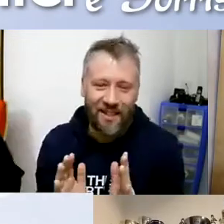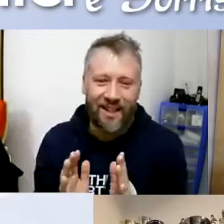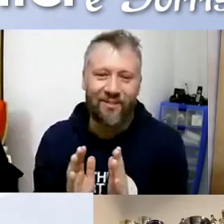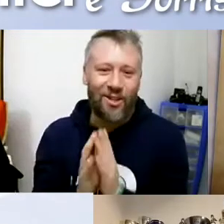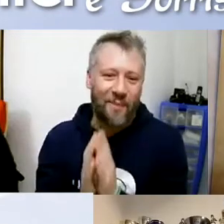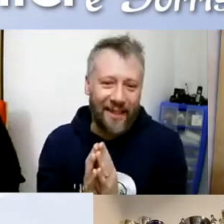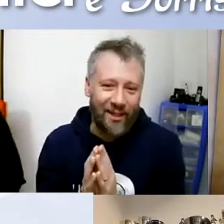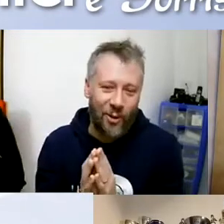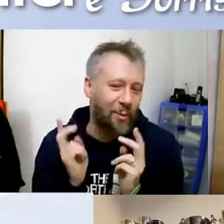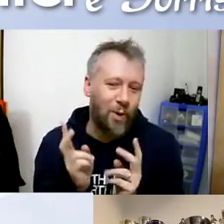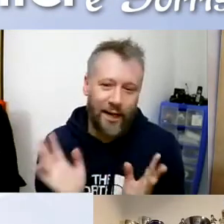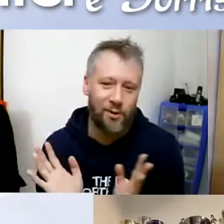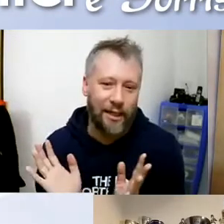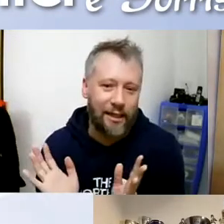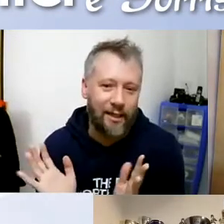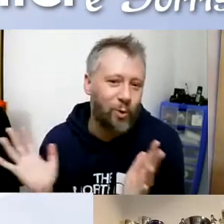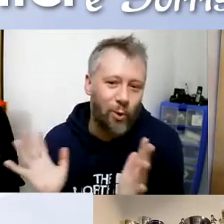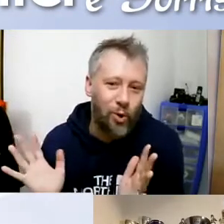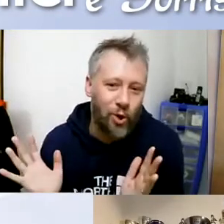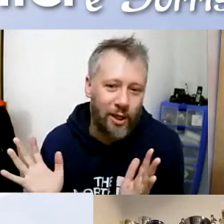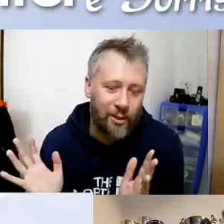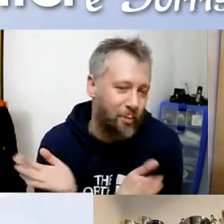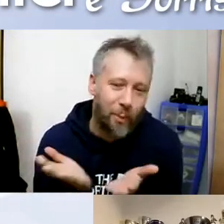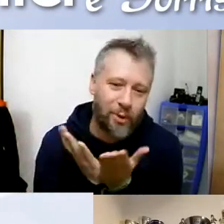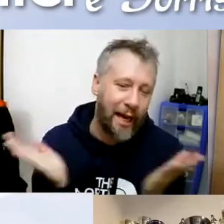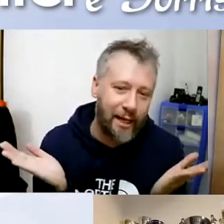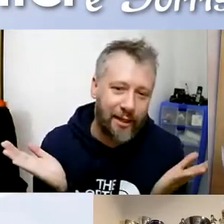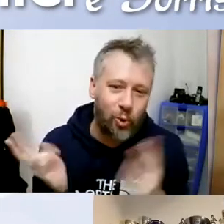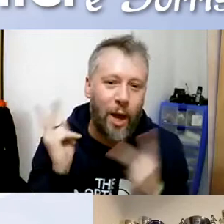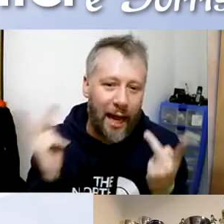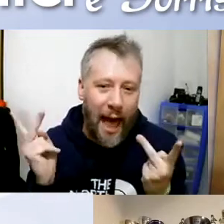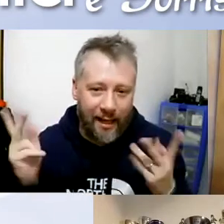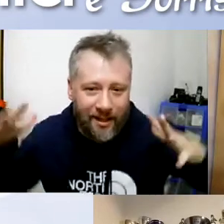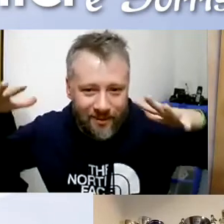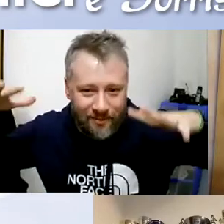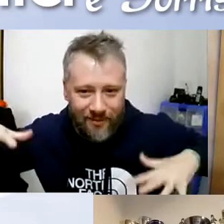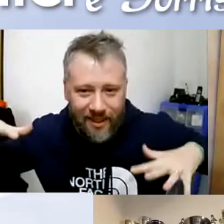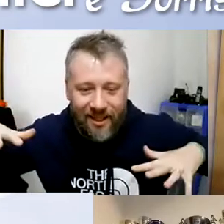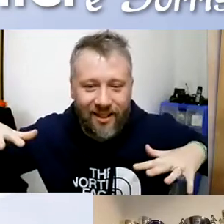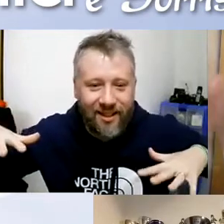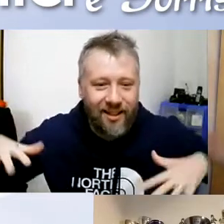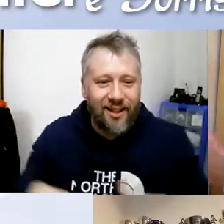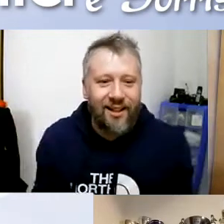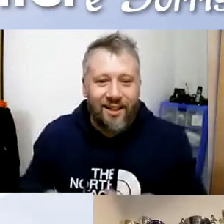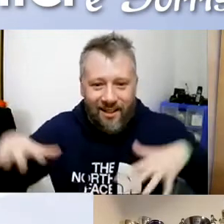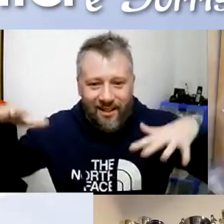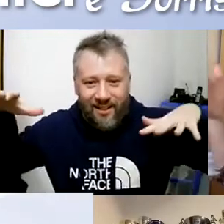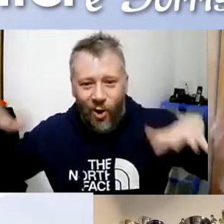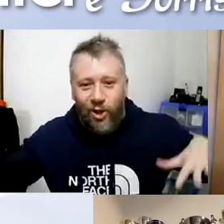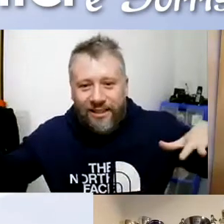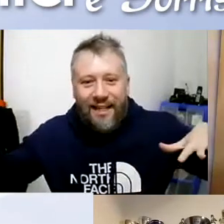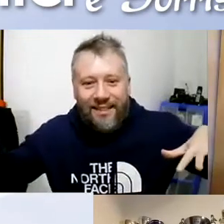Allora, voi sapete che noi abbiamo due cagnolini, due cuccioli proprio teneri, due alani. Ma come due cuccioli che